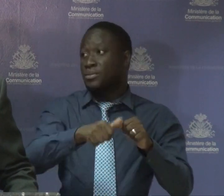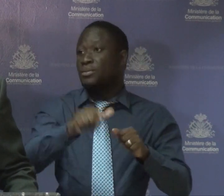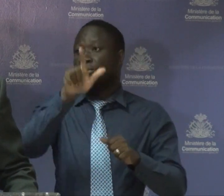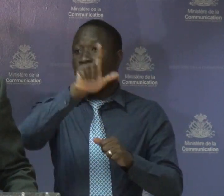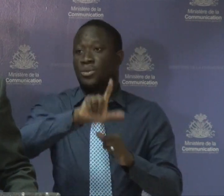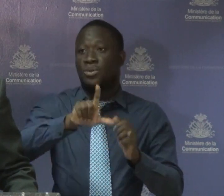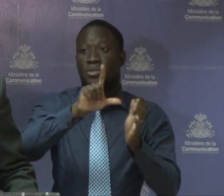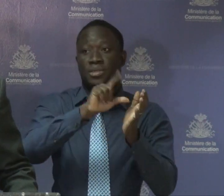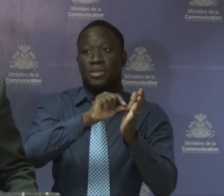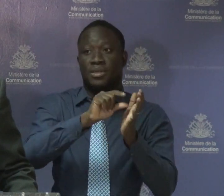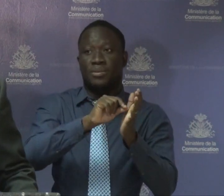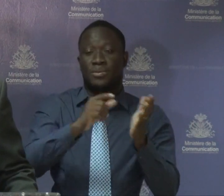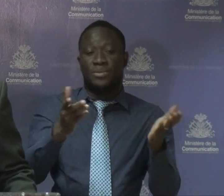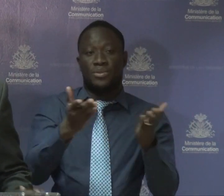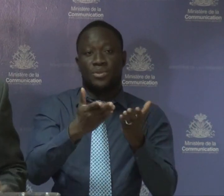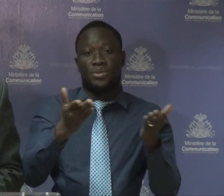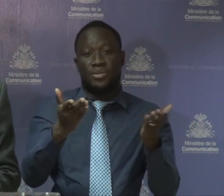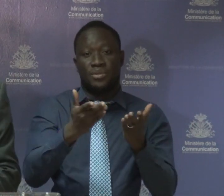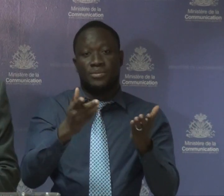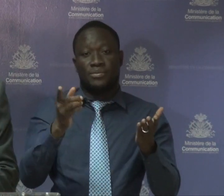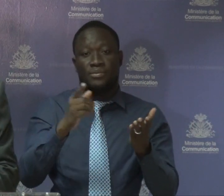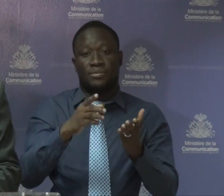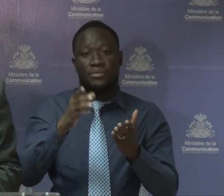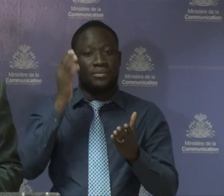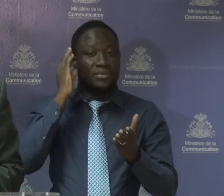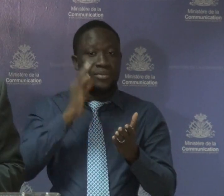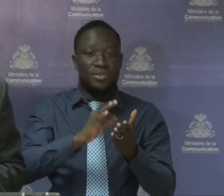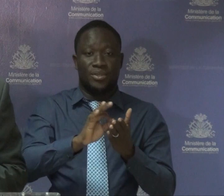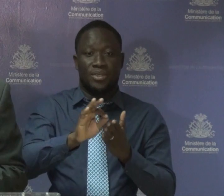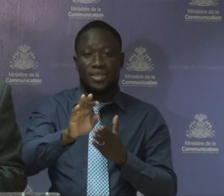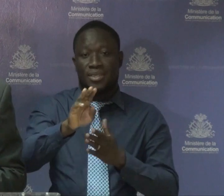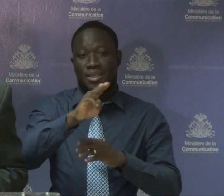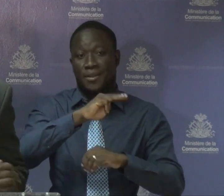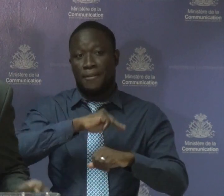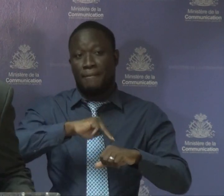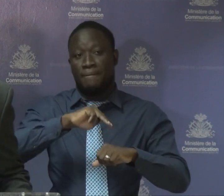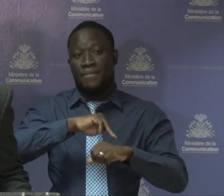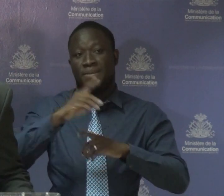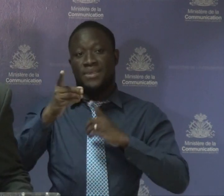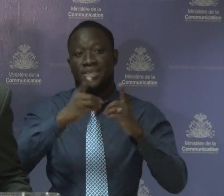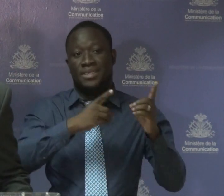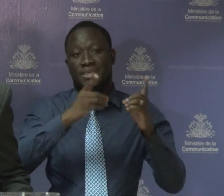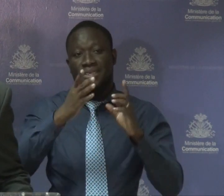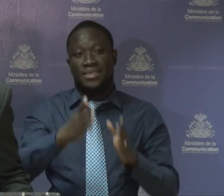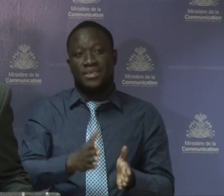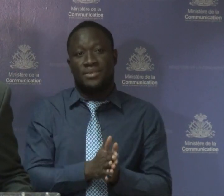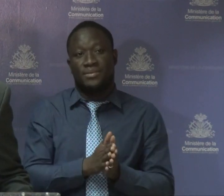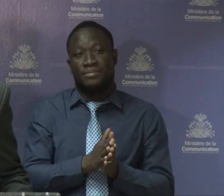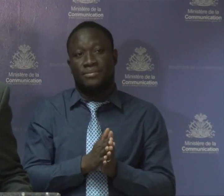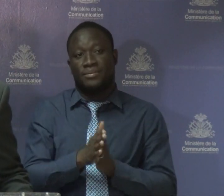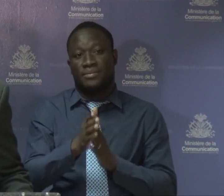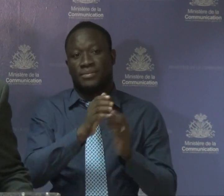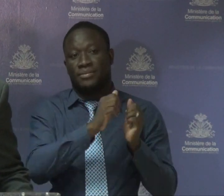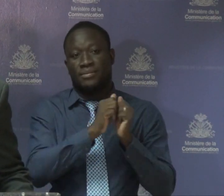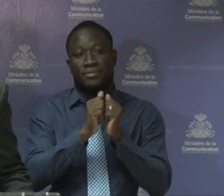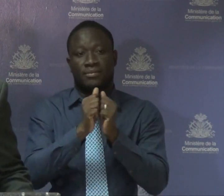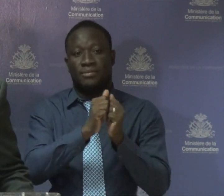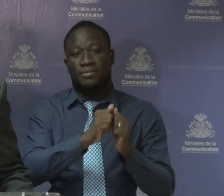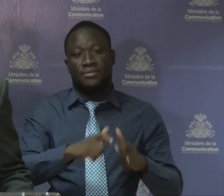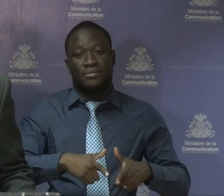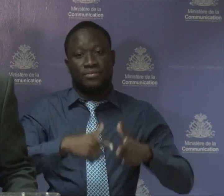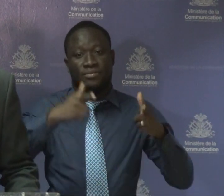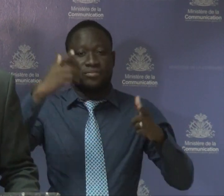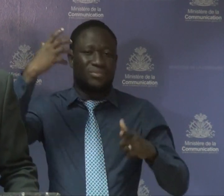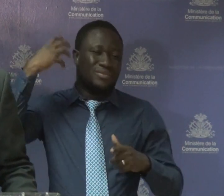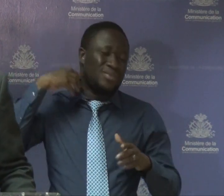de la presse sont espaces côté que les ministres, les directeurs, les secrétaires d'État, les directeurs généraux et les grands